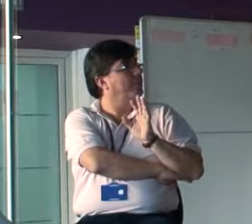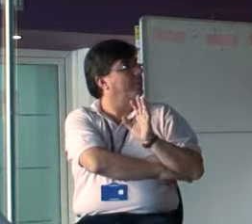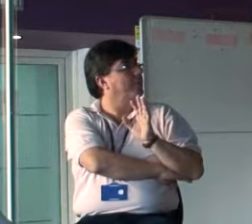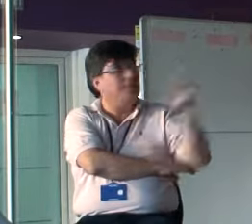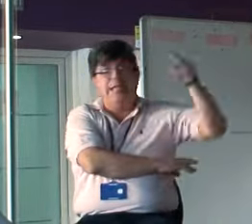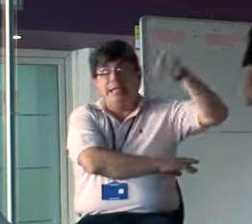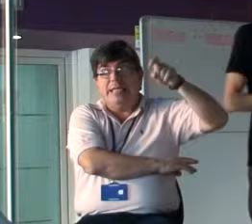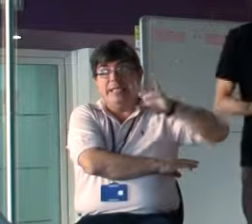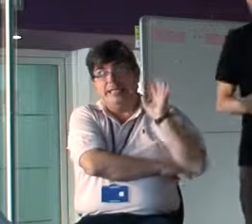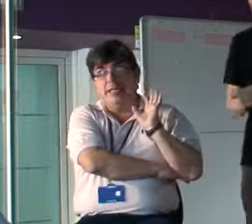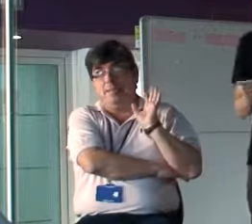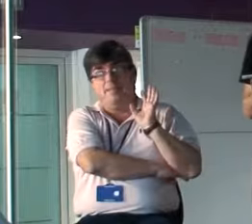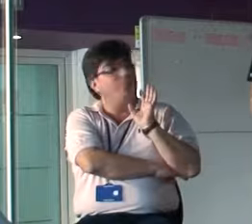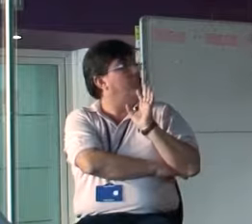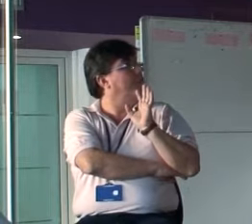Tiene una necesidad.